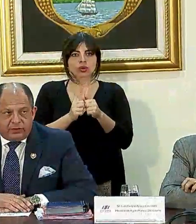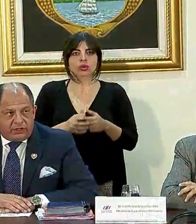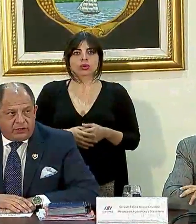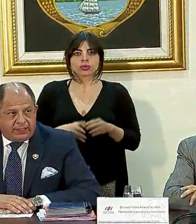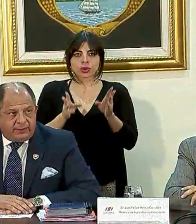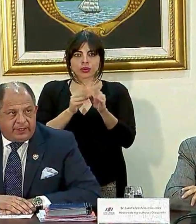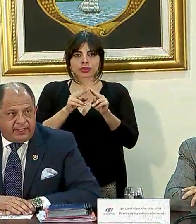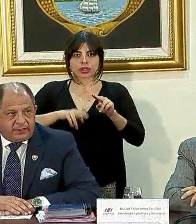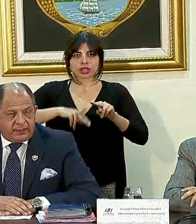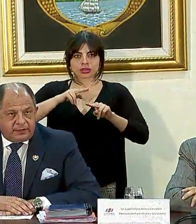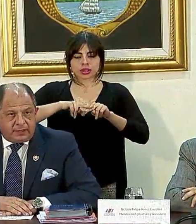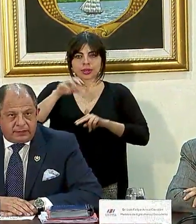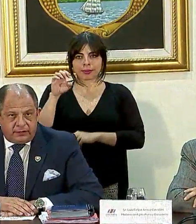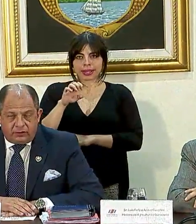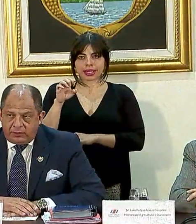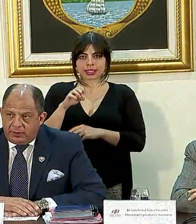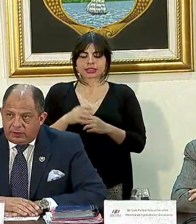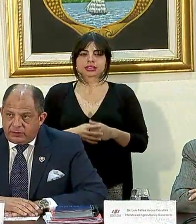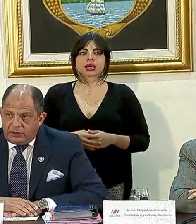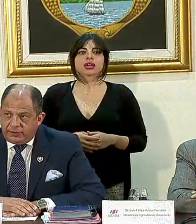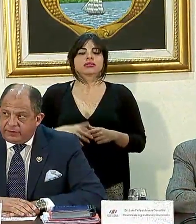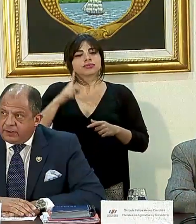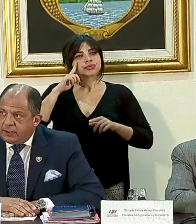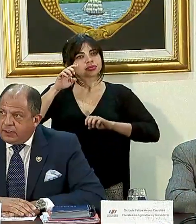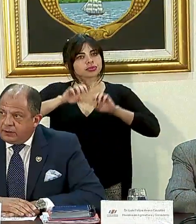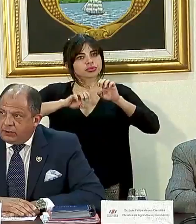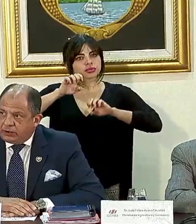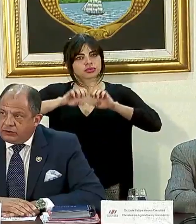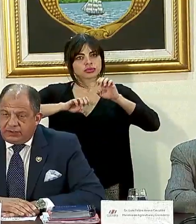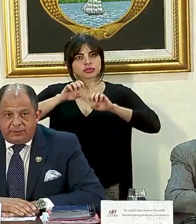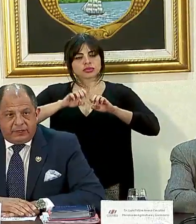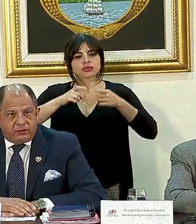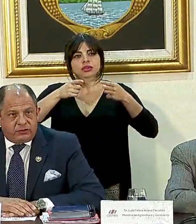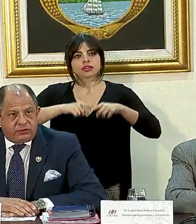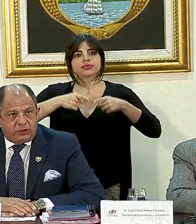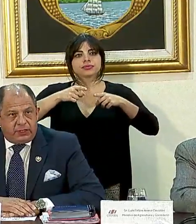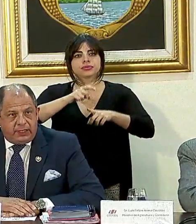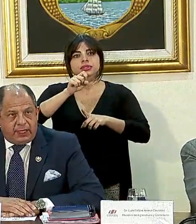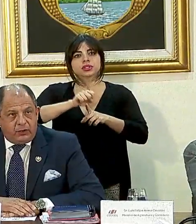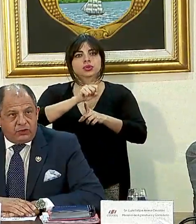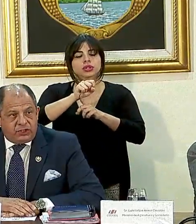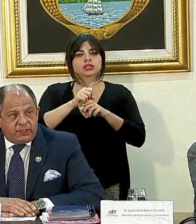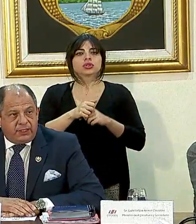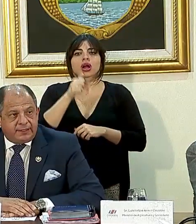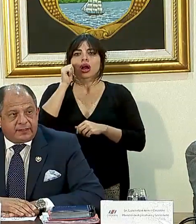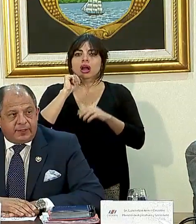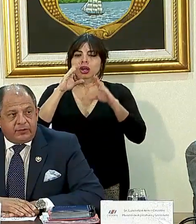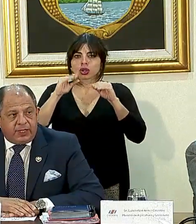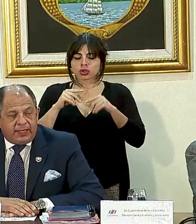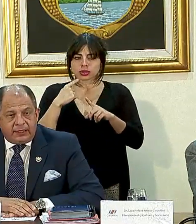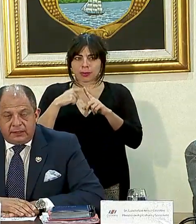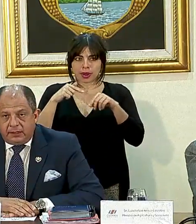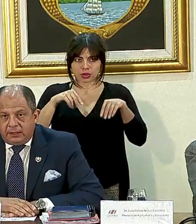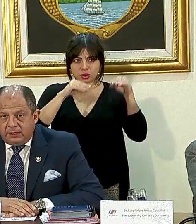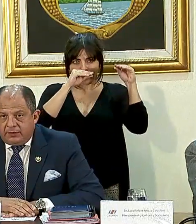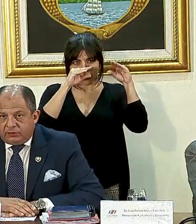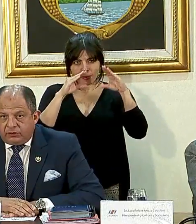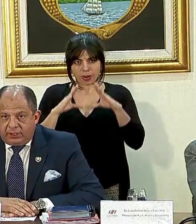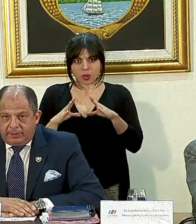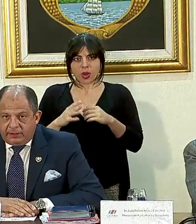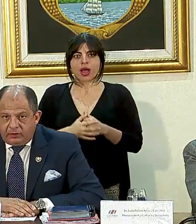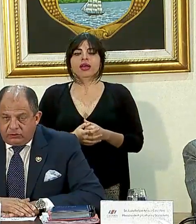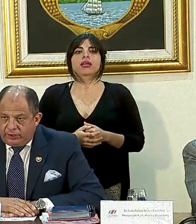en la Comisión Nacional de Emergencias, haciendo las valoraciones de los acontecimientos de anoche y de esta madrugada,